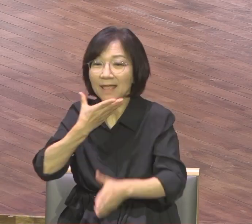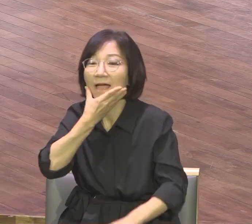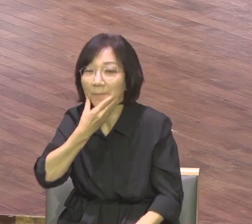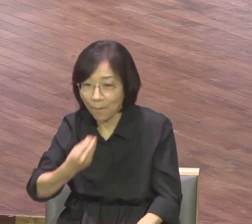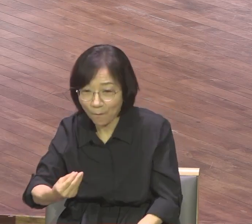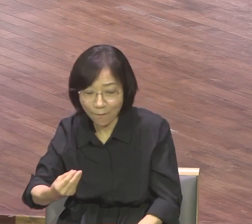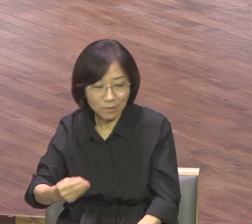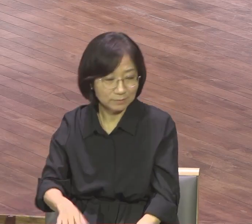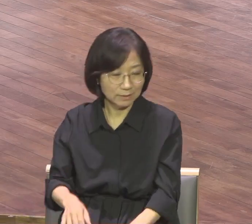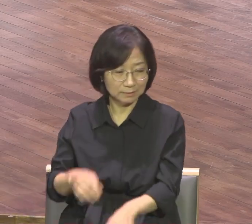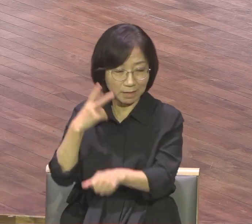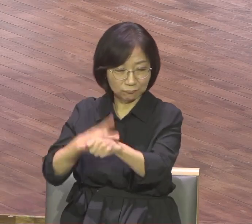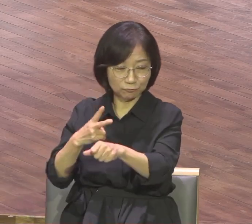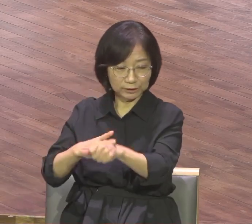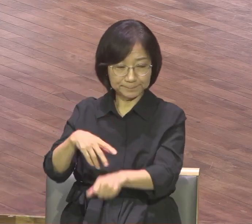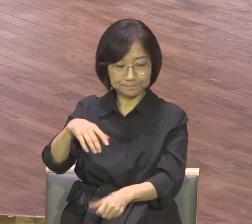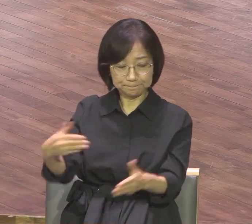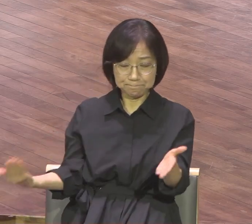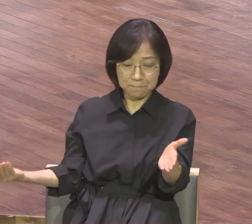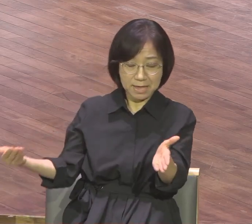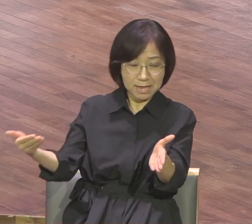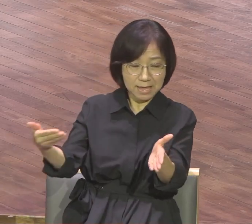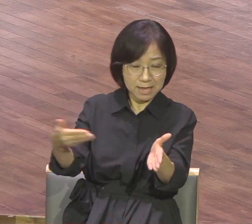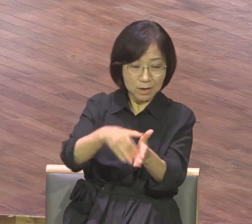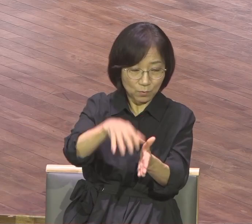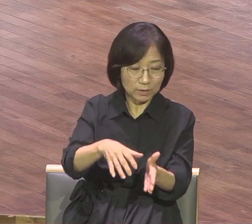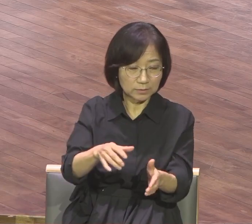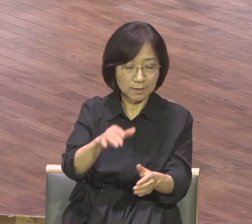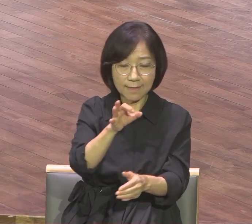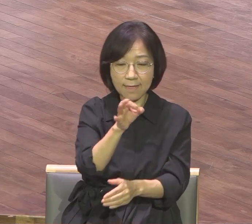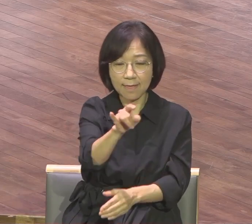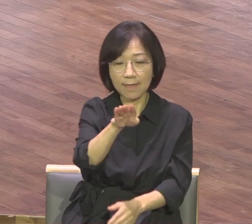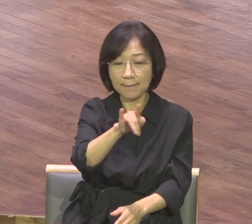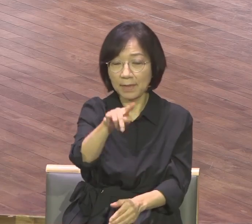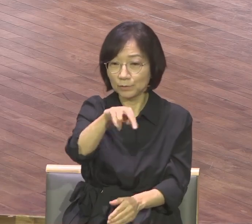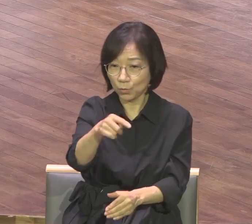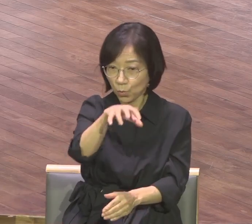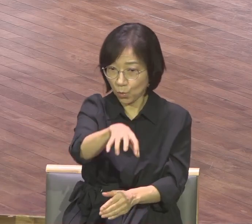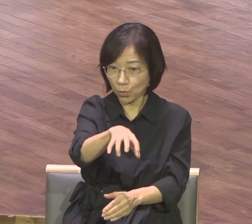미레도에서 사람을 에베소로 보내어 교회 장로들을 청하니.